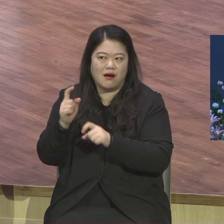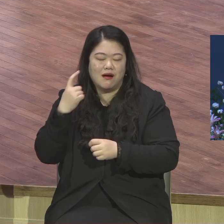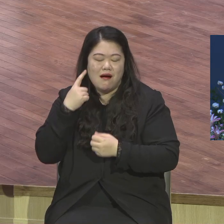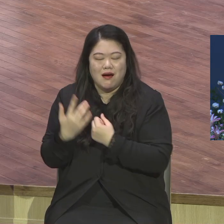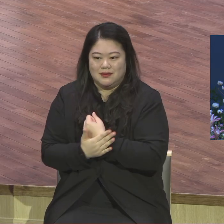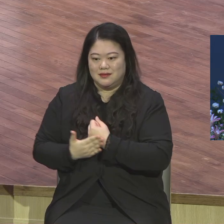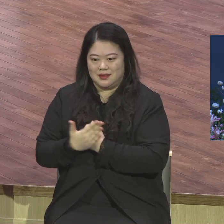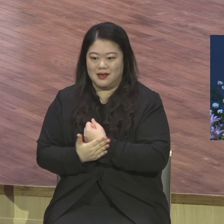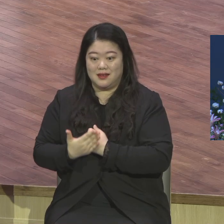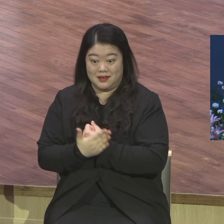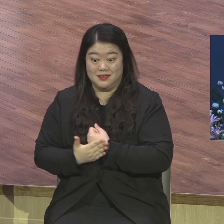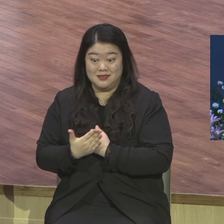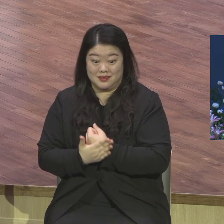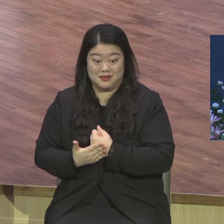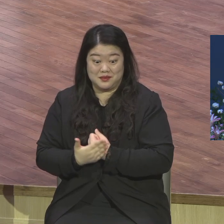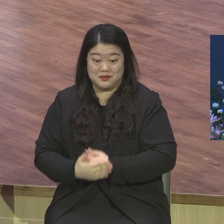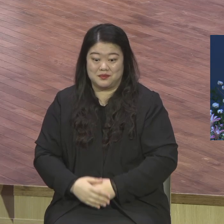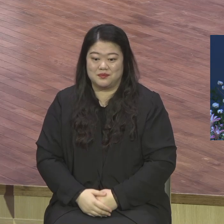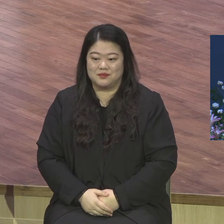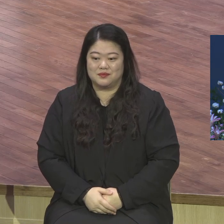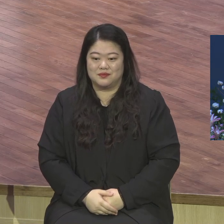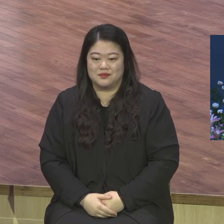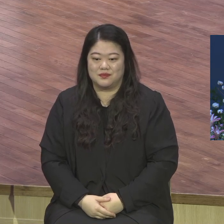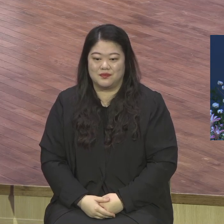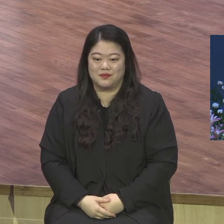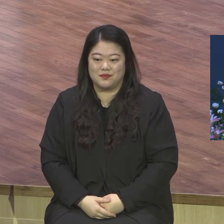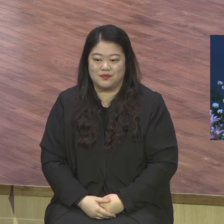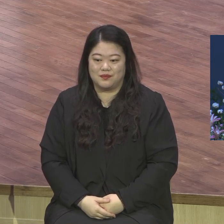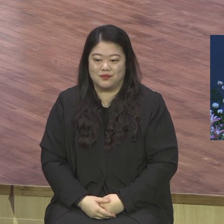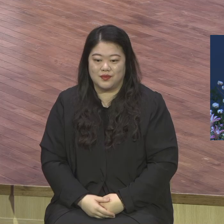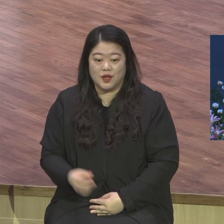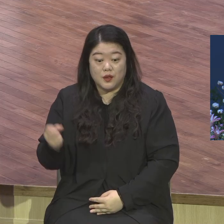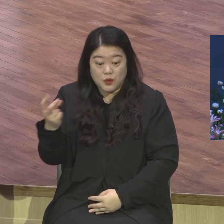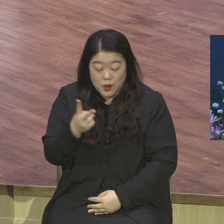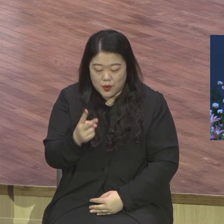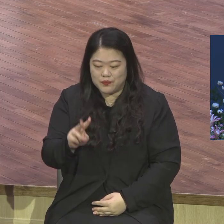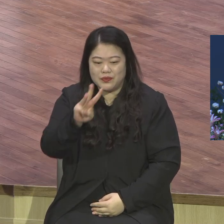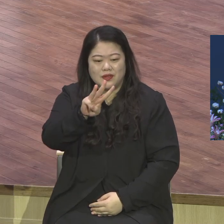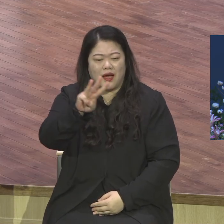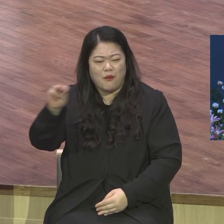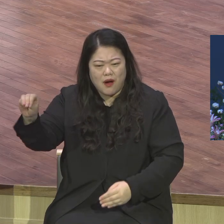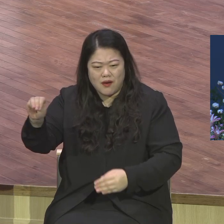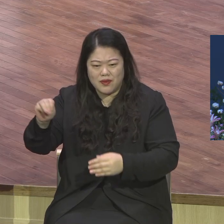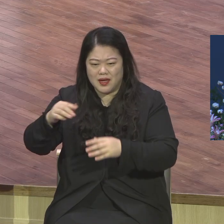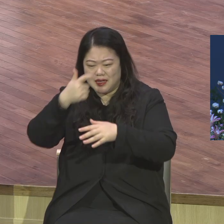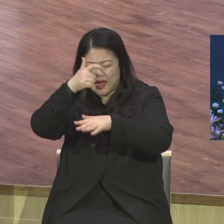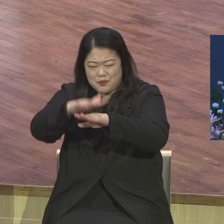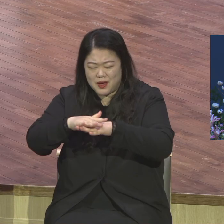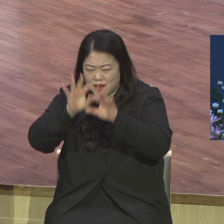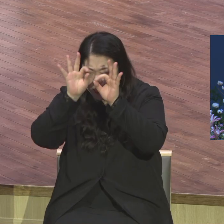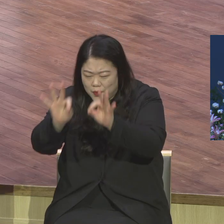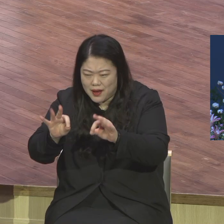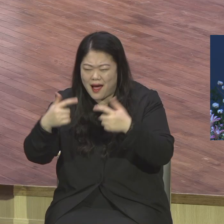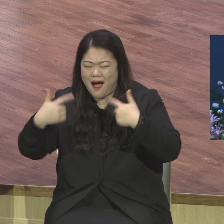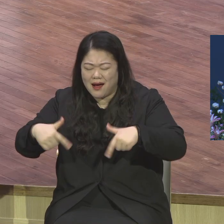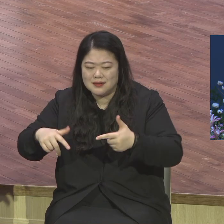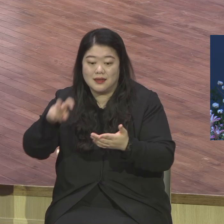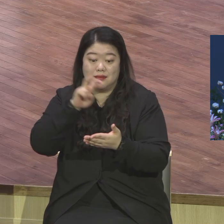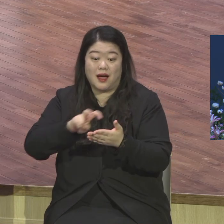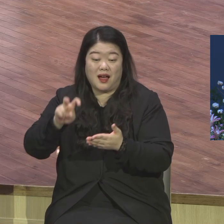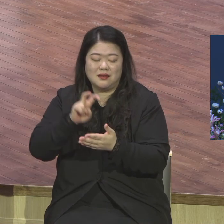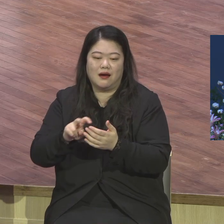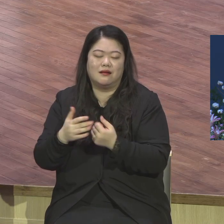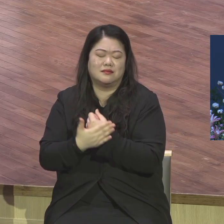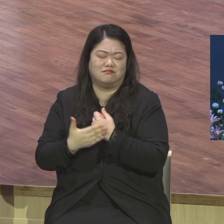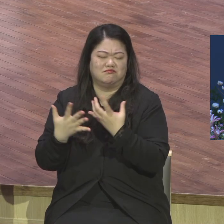줄로 믿습니다. 우리 교회 또 이 모든 예배 순서들 찬양은 다 전 세계 우리 가족들이